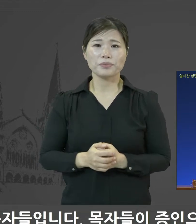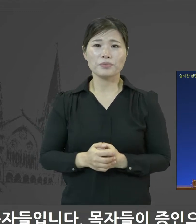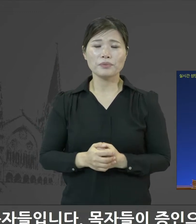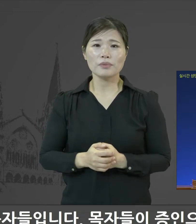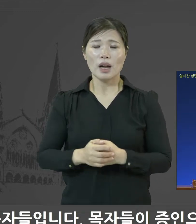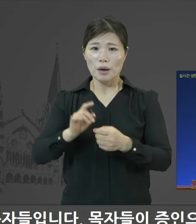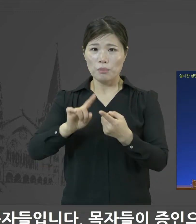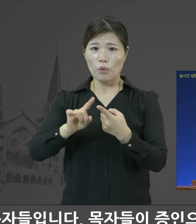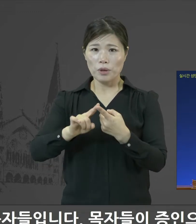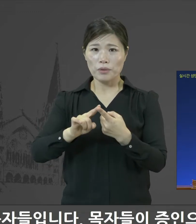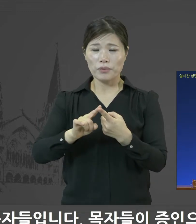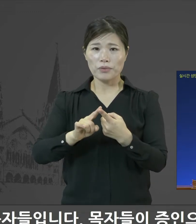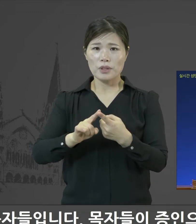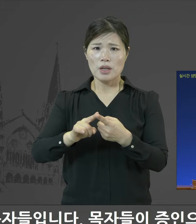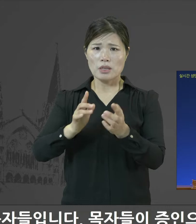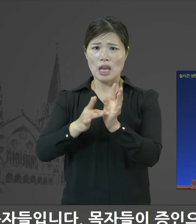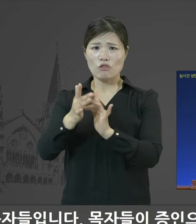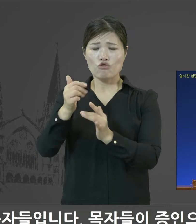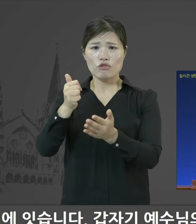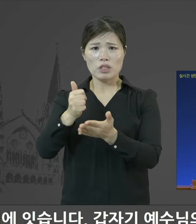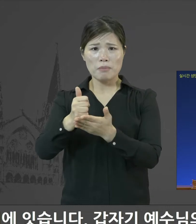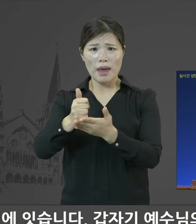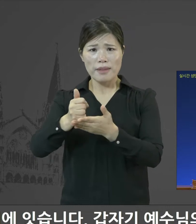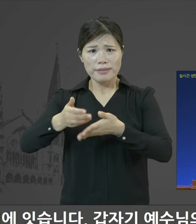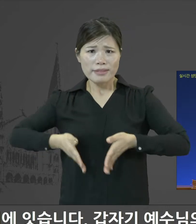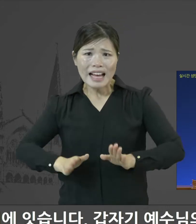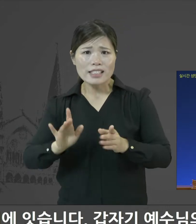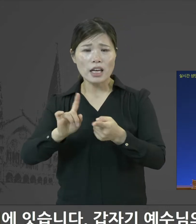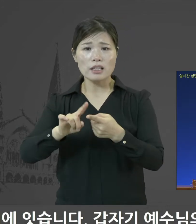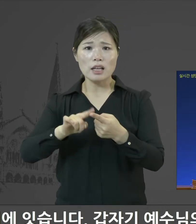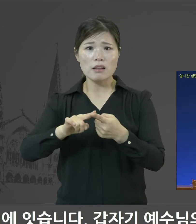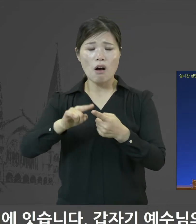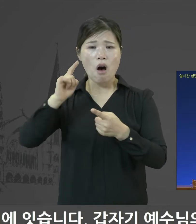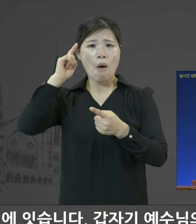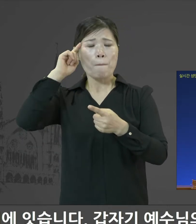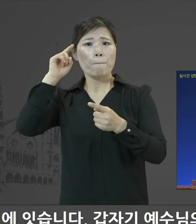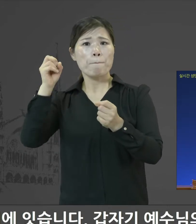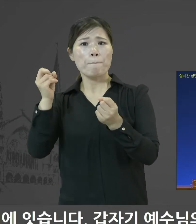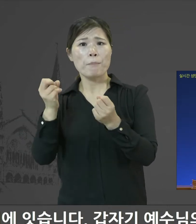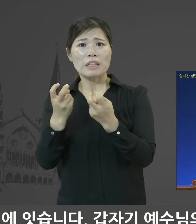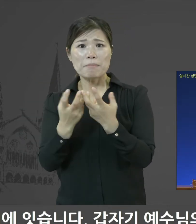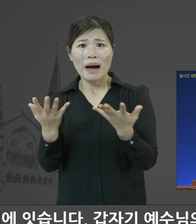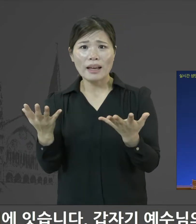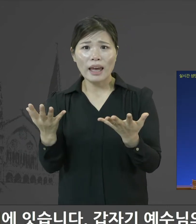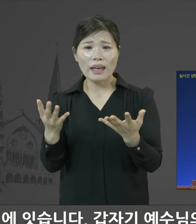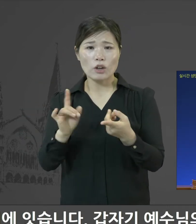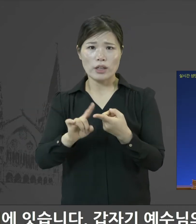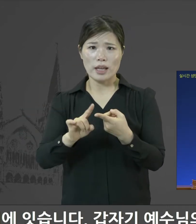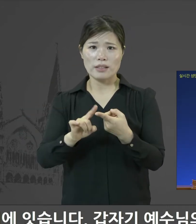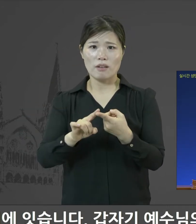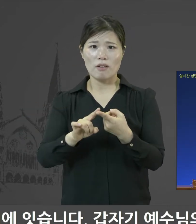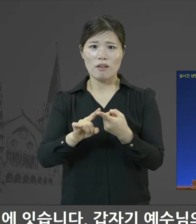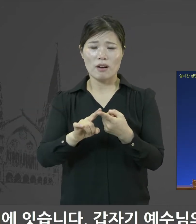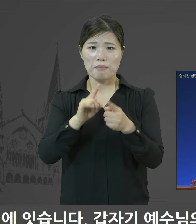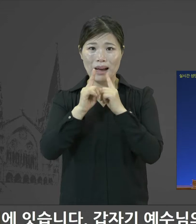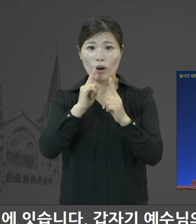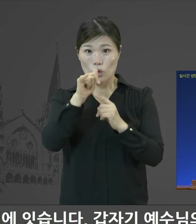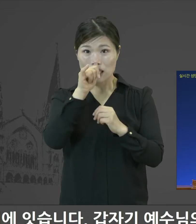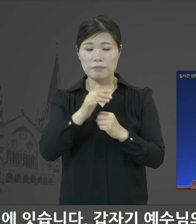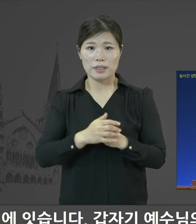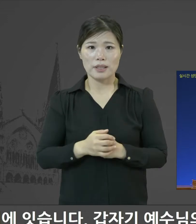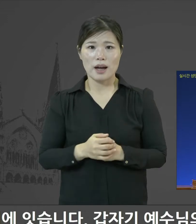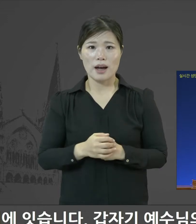상황 속에서 등장을 하고, 오늘 본문이 이제 입장했던 목자들이 퇴장하는